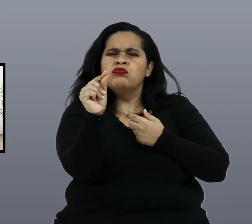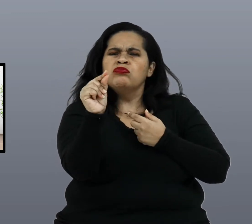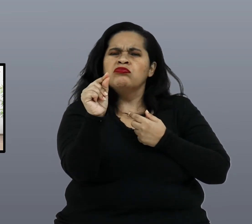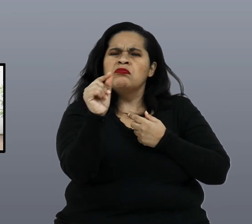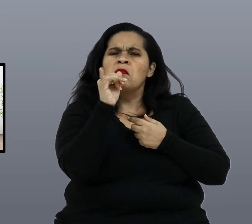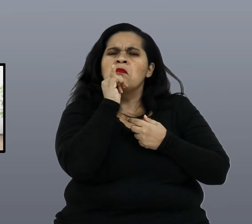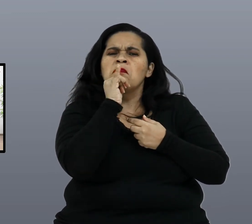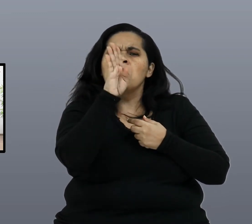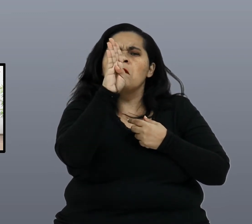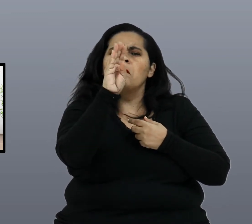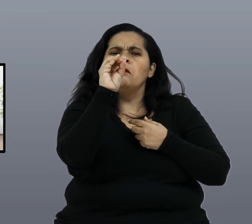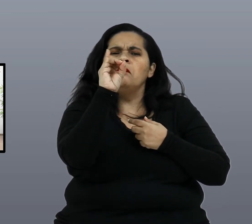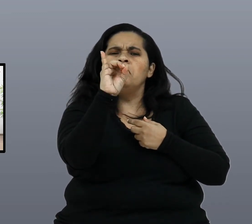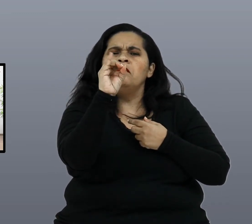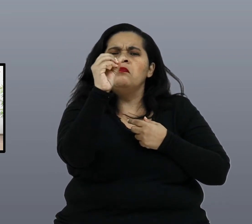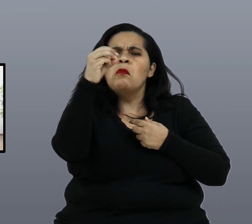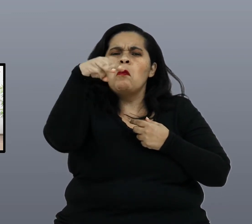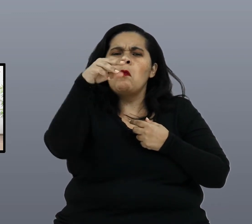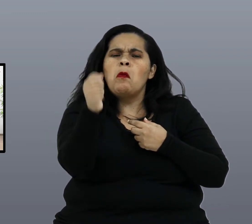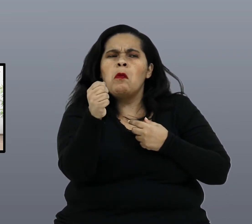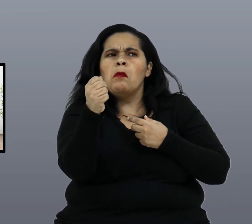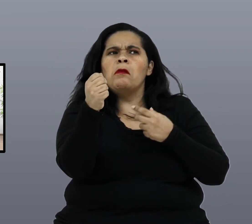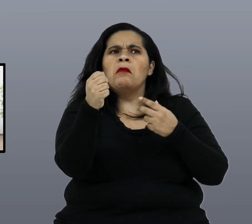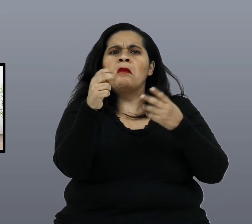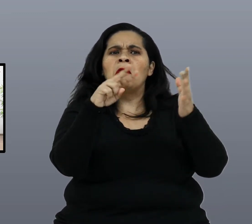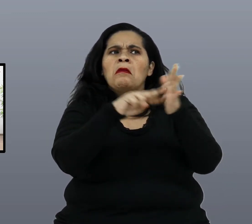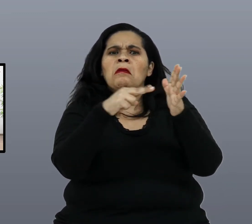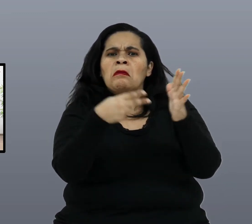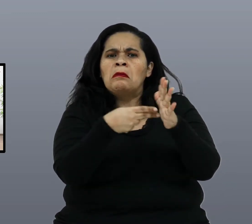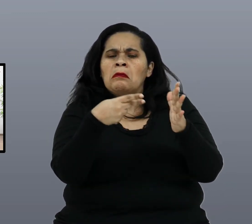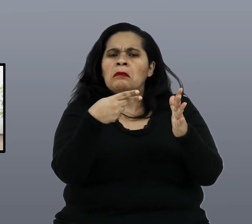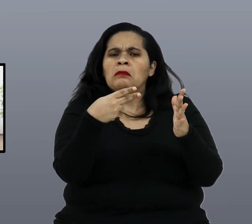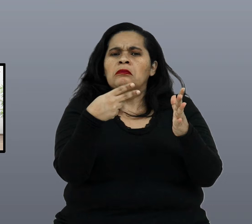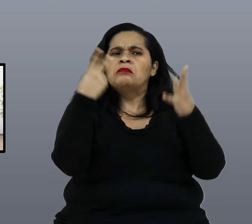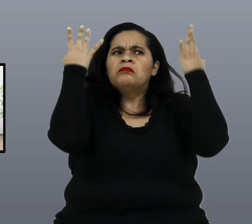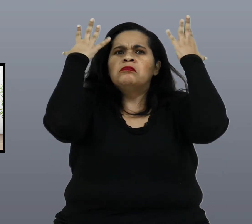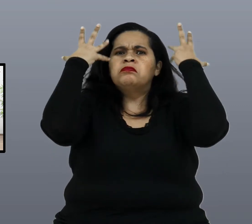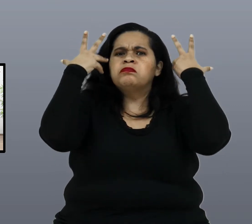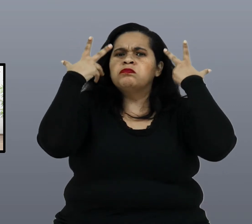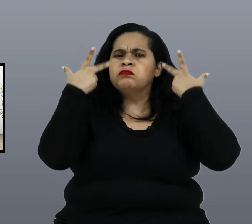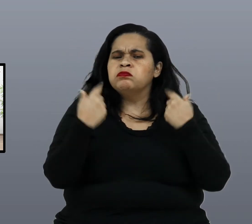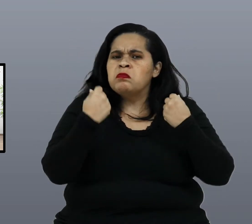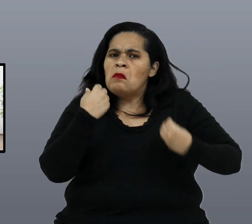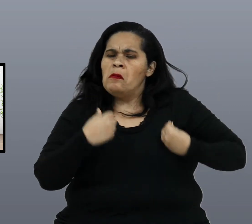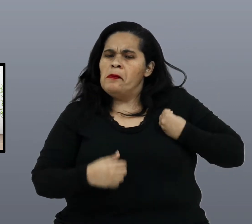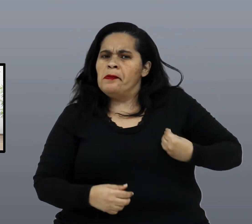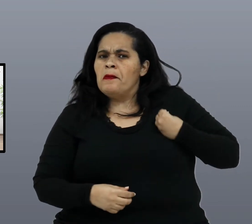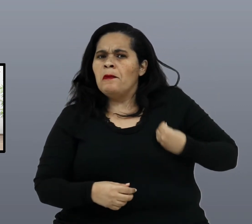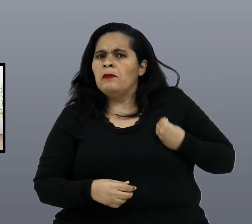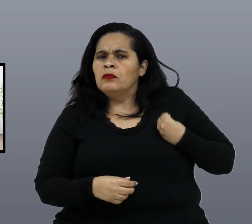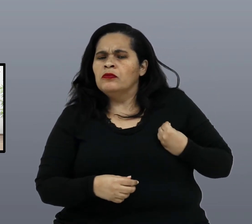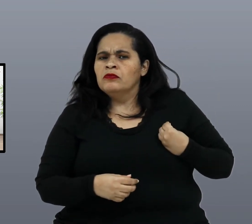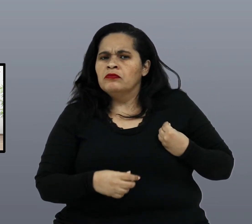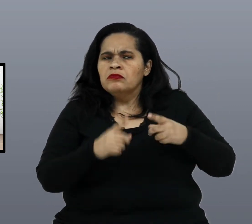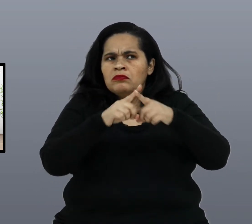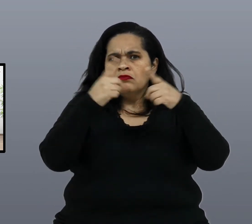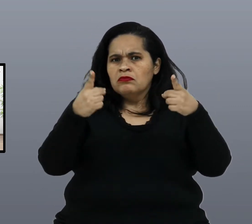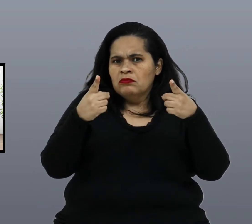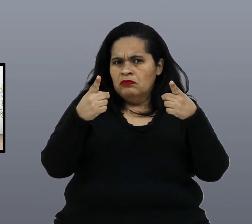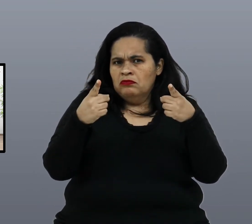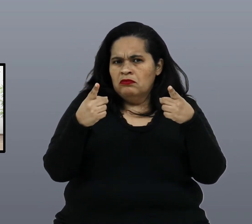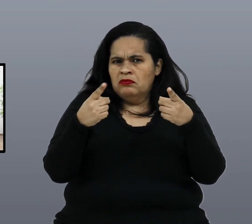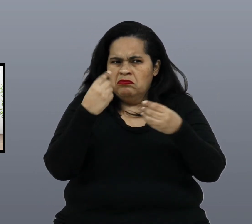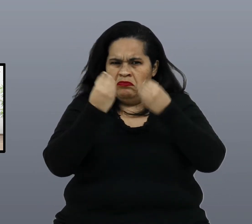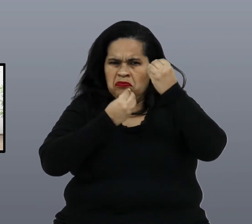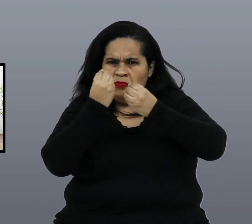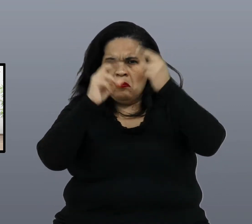encontrar um animal que Nabucodonosor se transforma. E alguém disse que é um animal que não nasceu, existiu e não